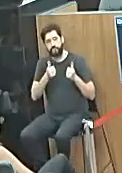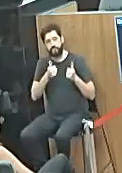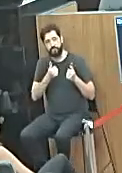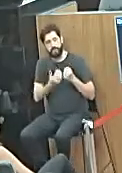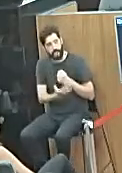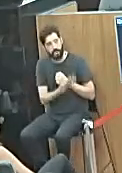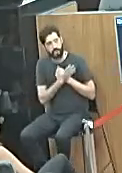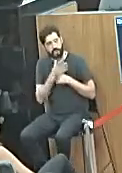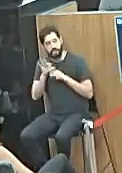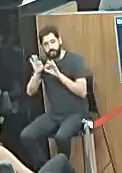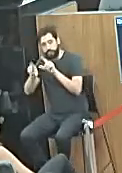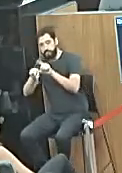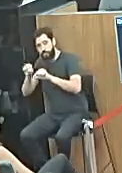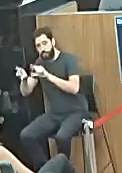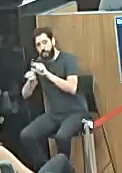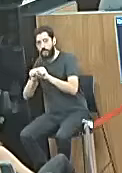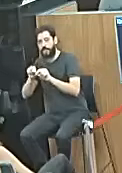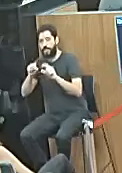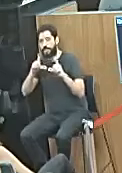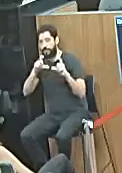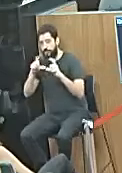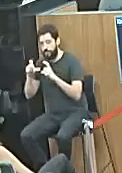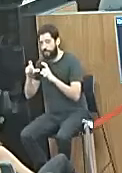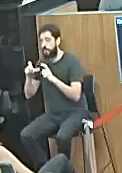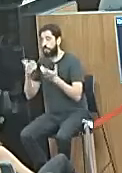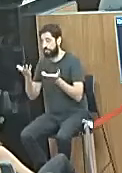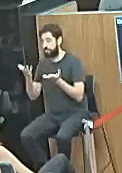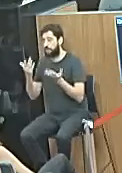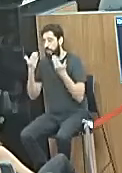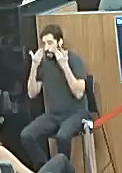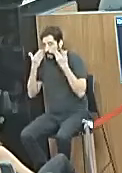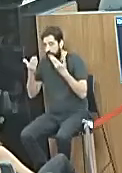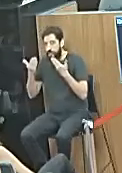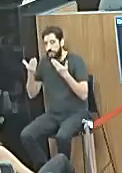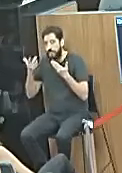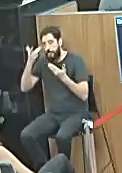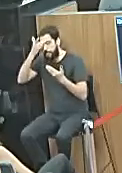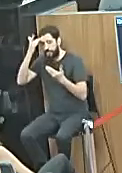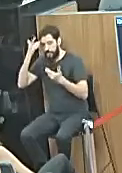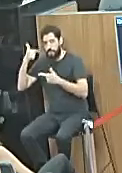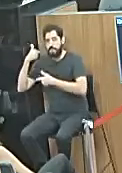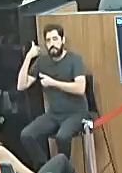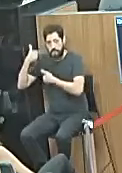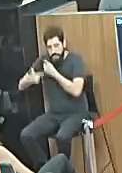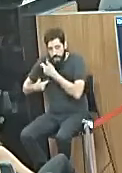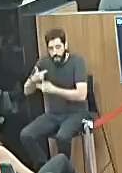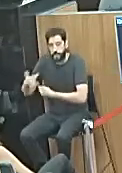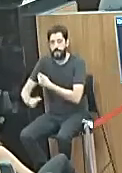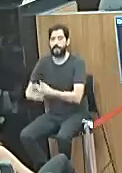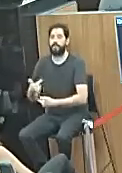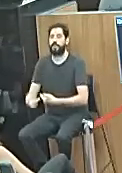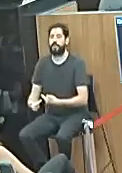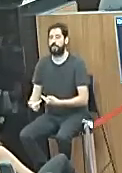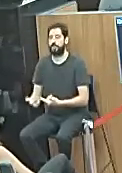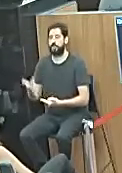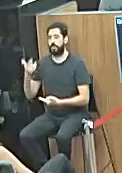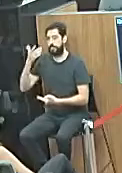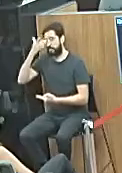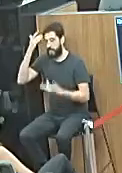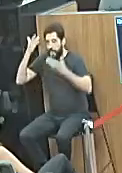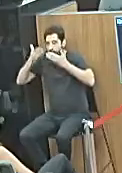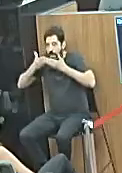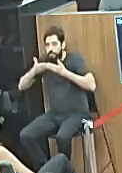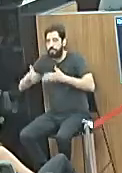fotos eu acho que ali mostra efetivamente as pessoas trabalhando as pessoas abrindo